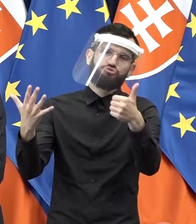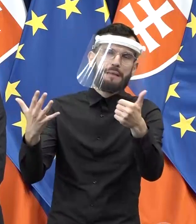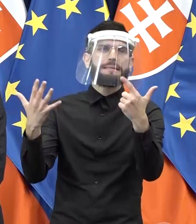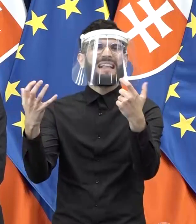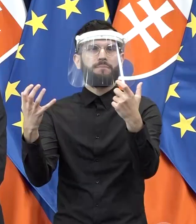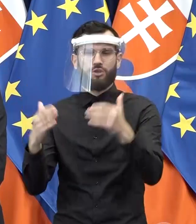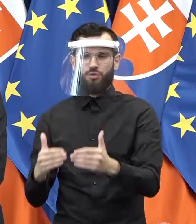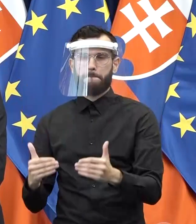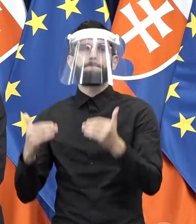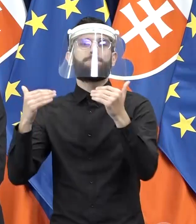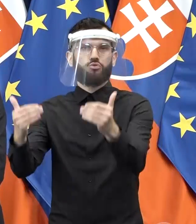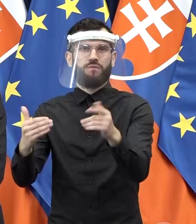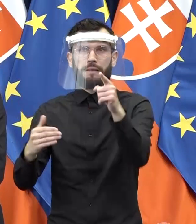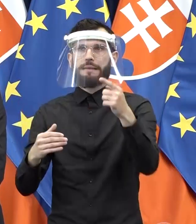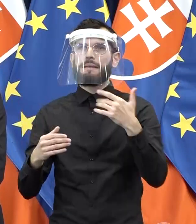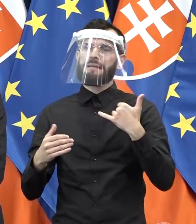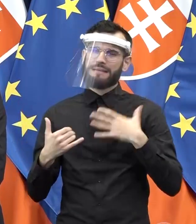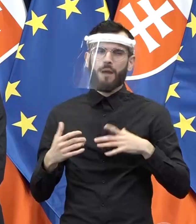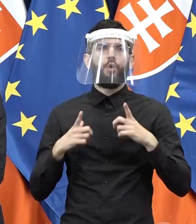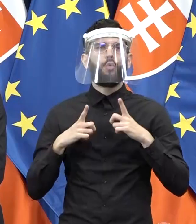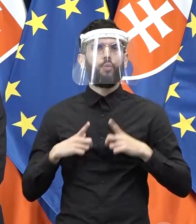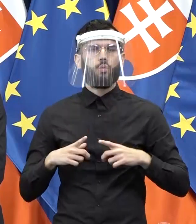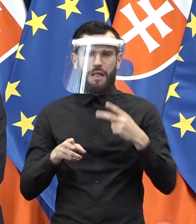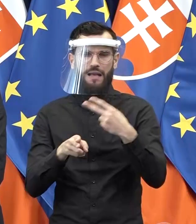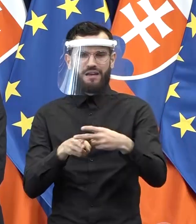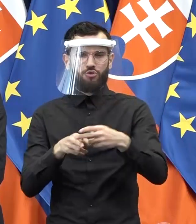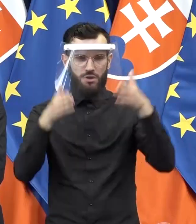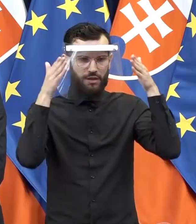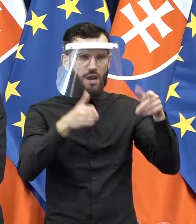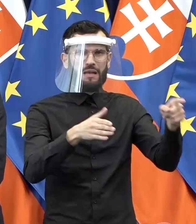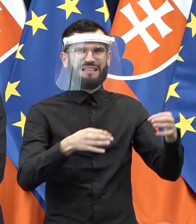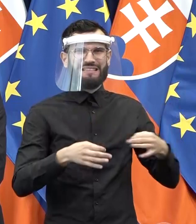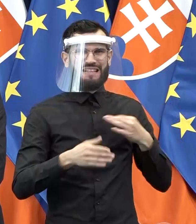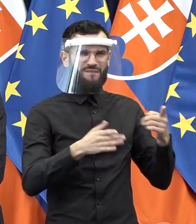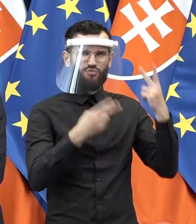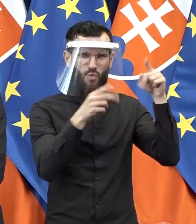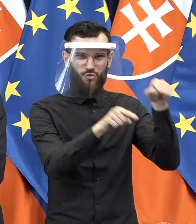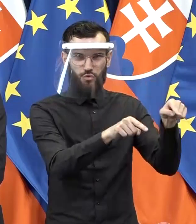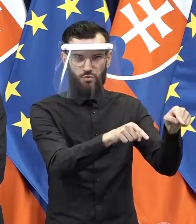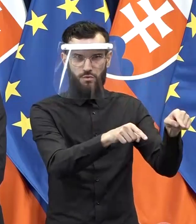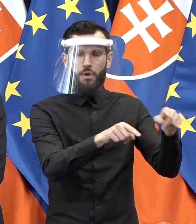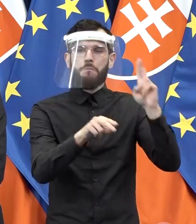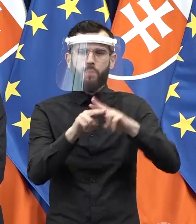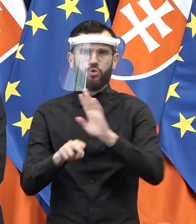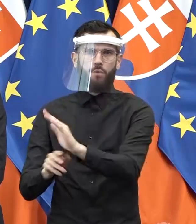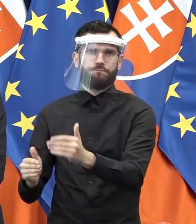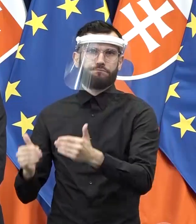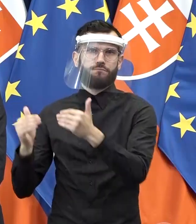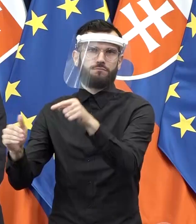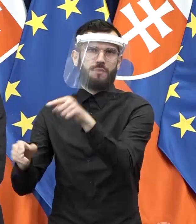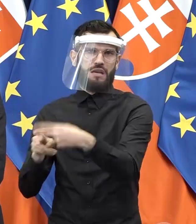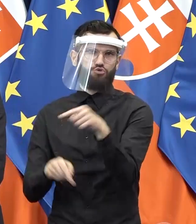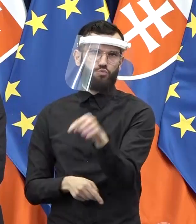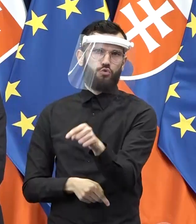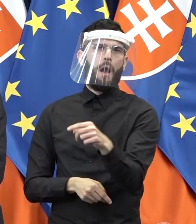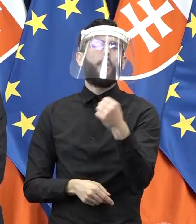ďalej, aby sme v kľude teraz sa riešili, alebo aby sme sa sústredili na to, že musíme zvládnuť tento kľúčový problém a potom budeme riešiť tie